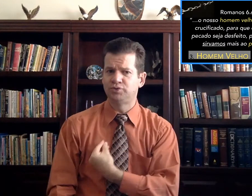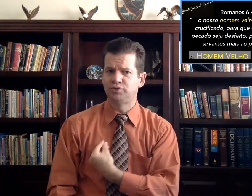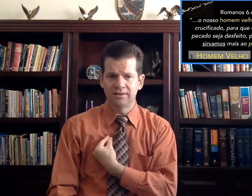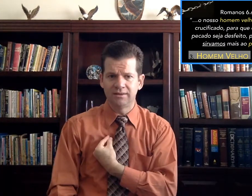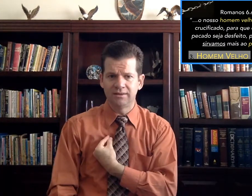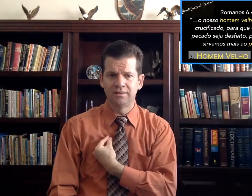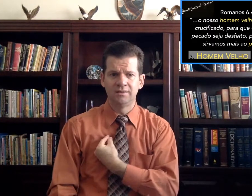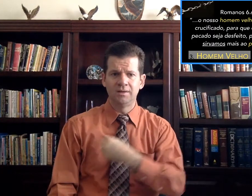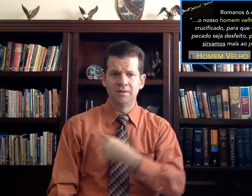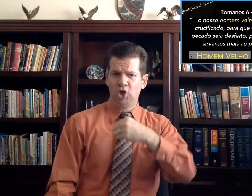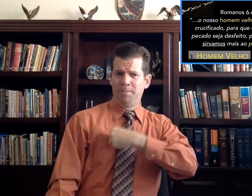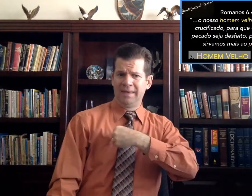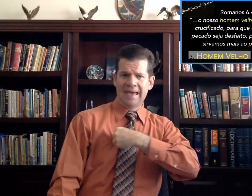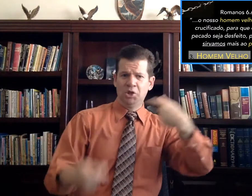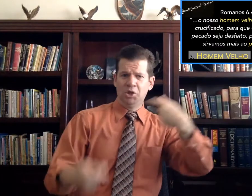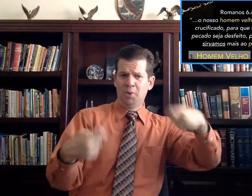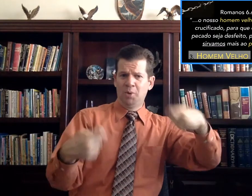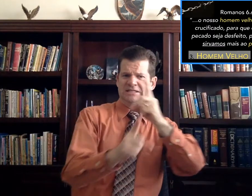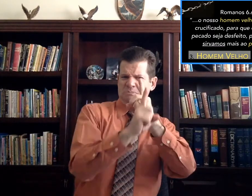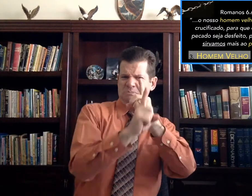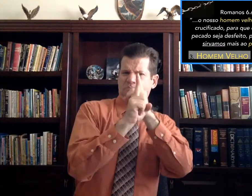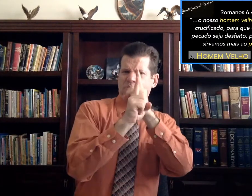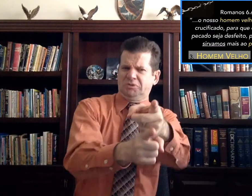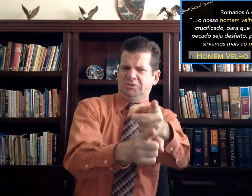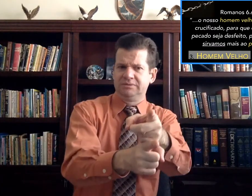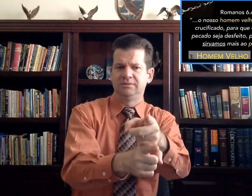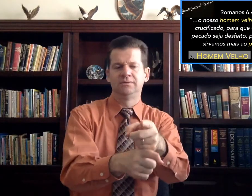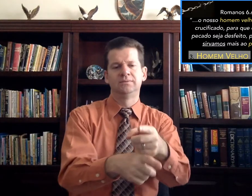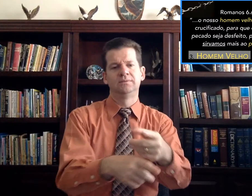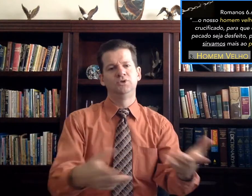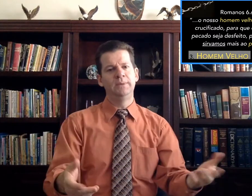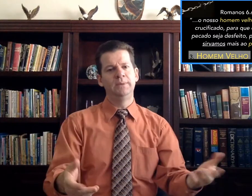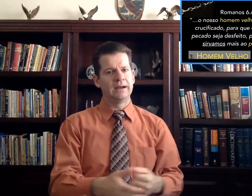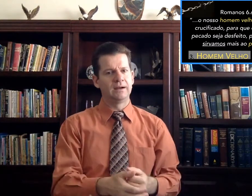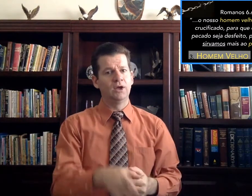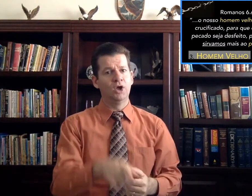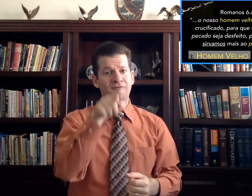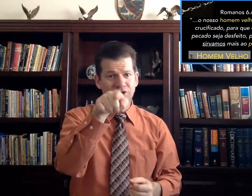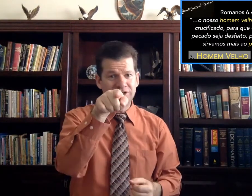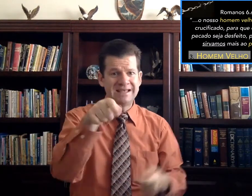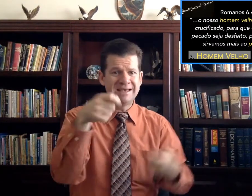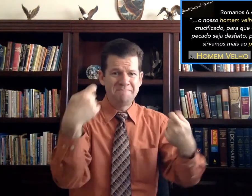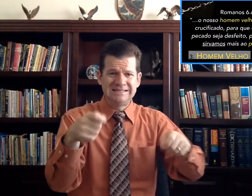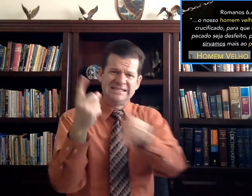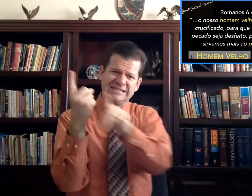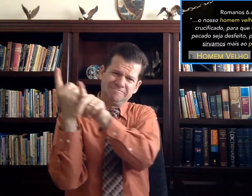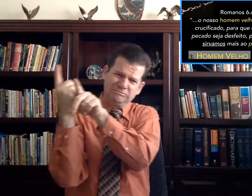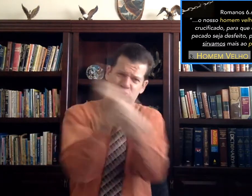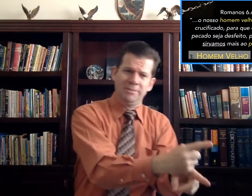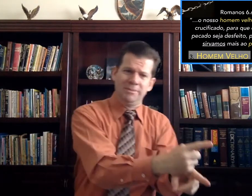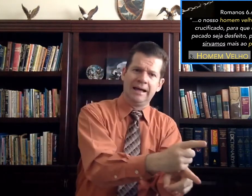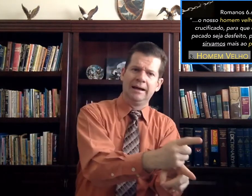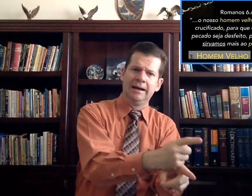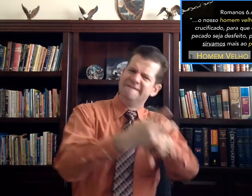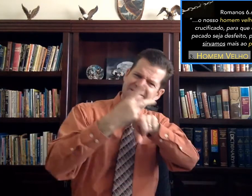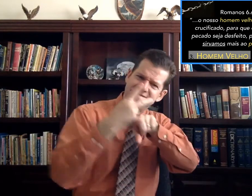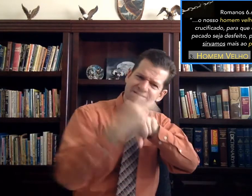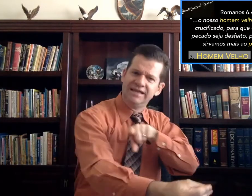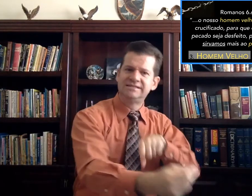vida. Pecado não precisa dominar. Você precisa dominar, vencer